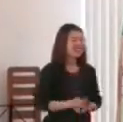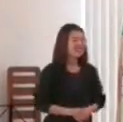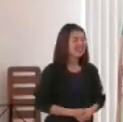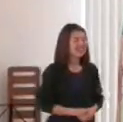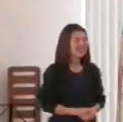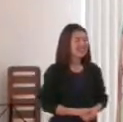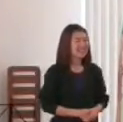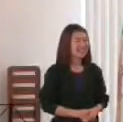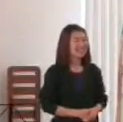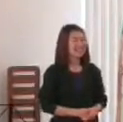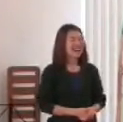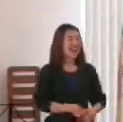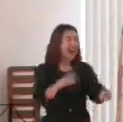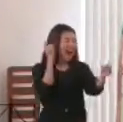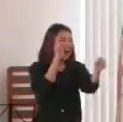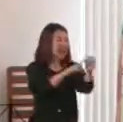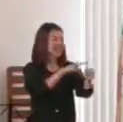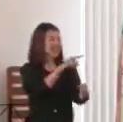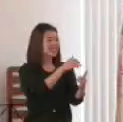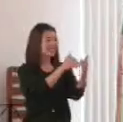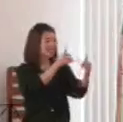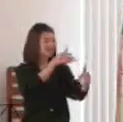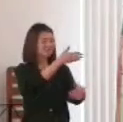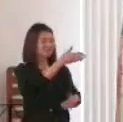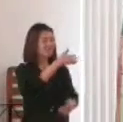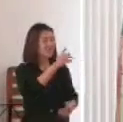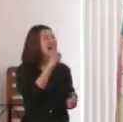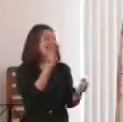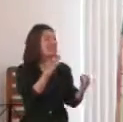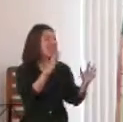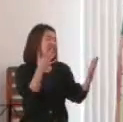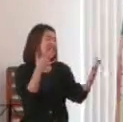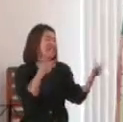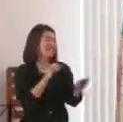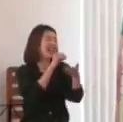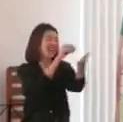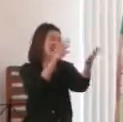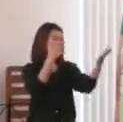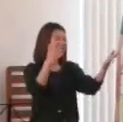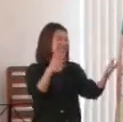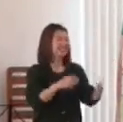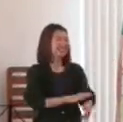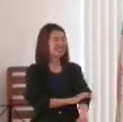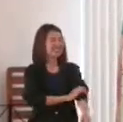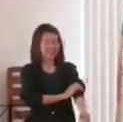きてる、当たった人には何もないですけど